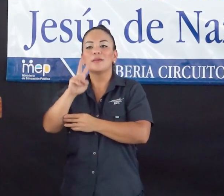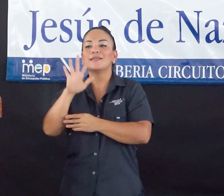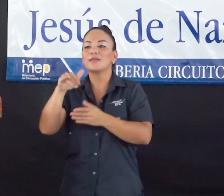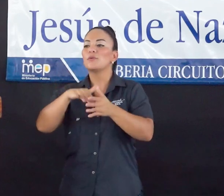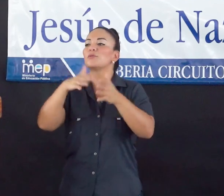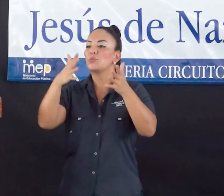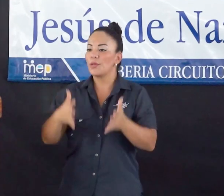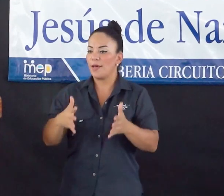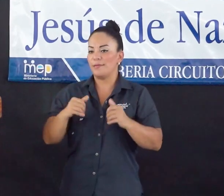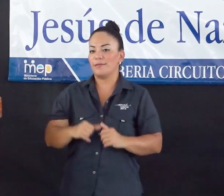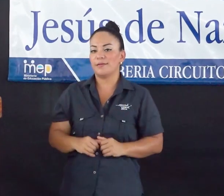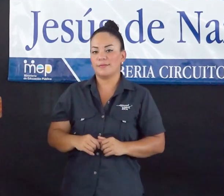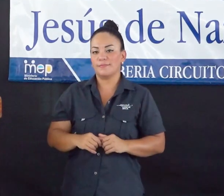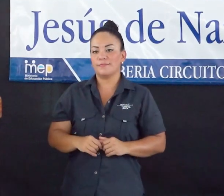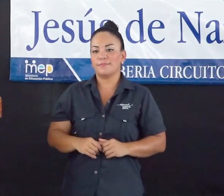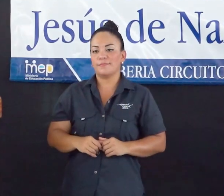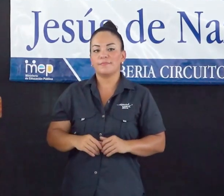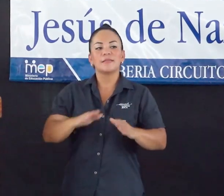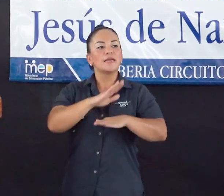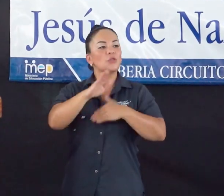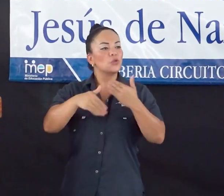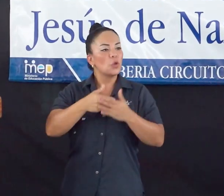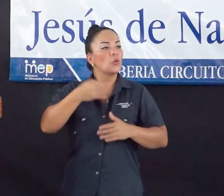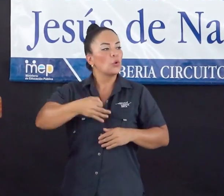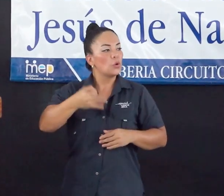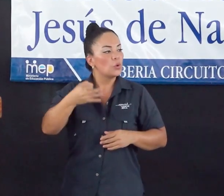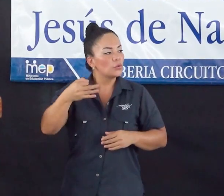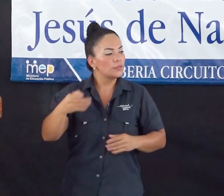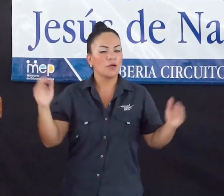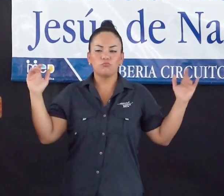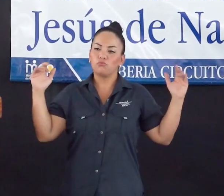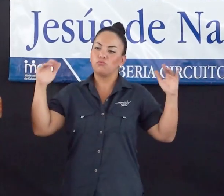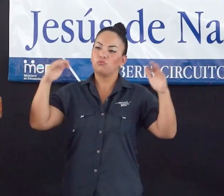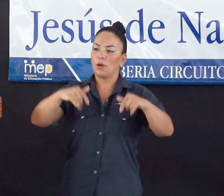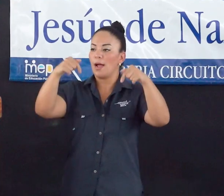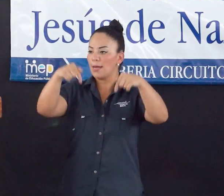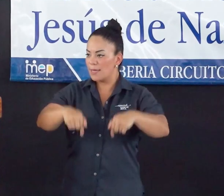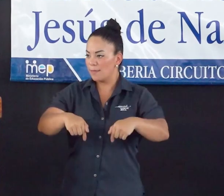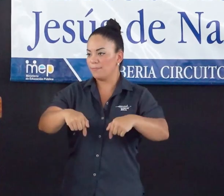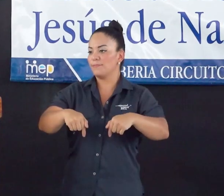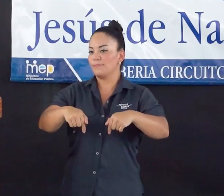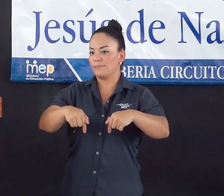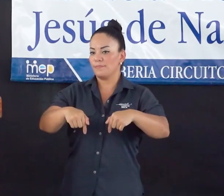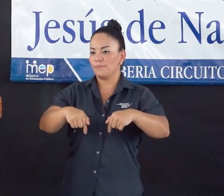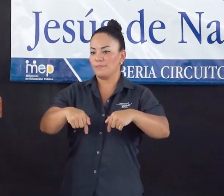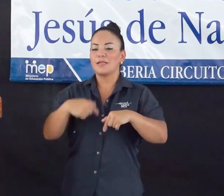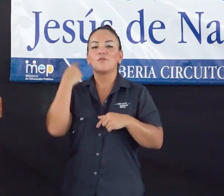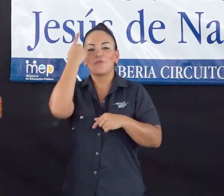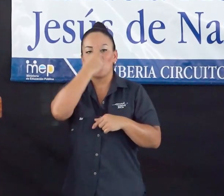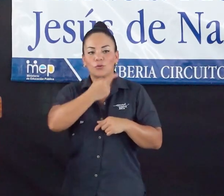825 estudiantes que todos los días inundan este edificio con el